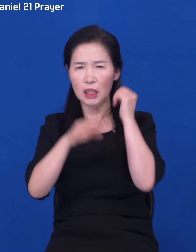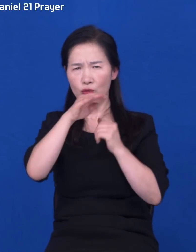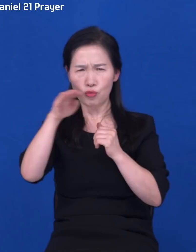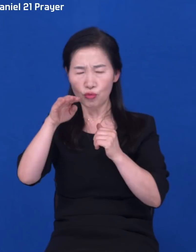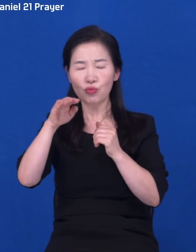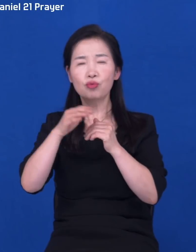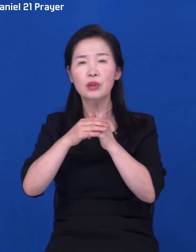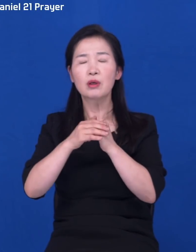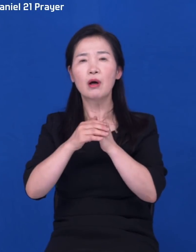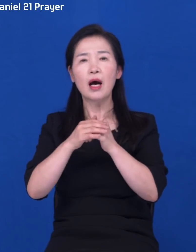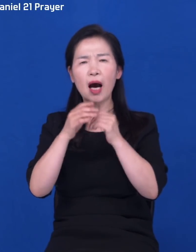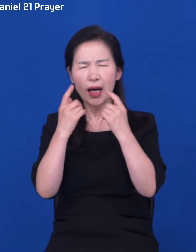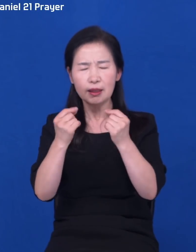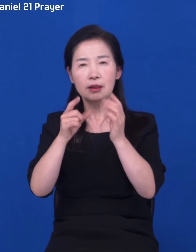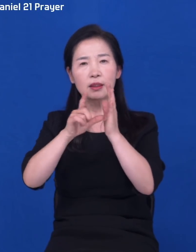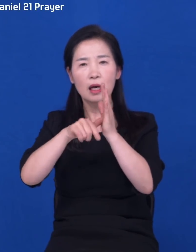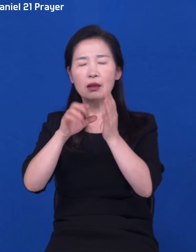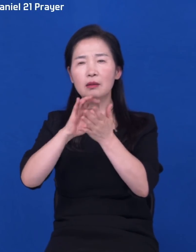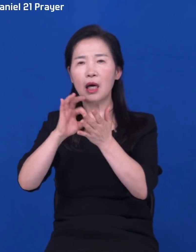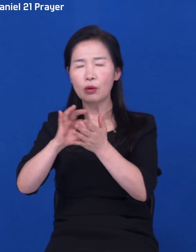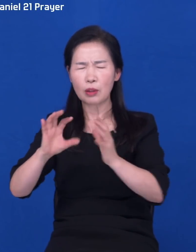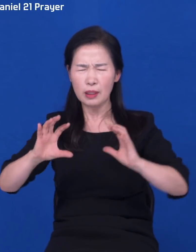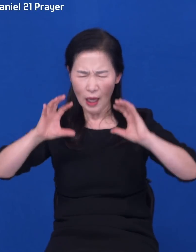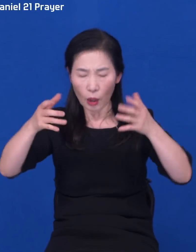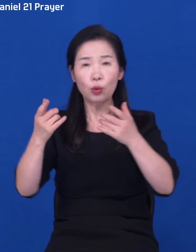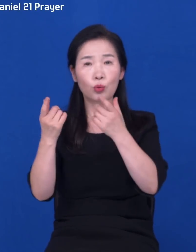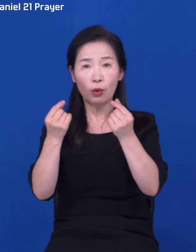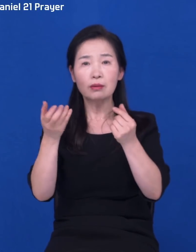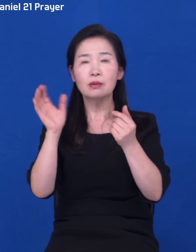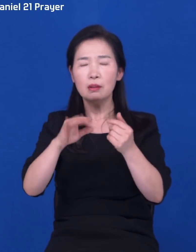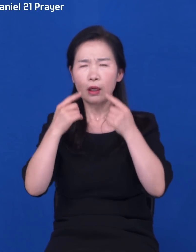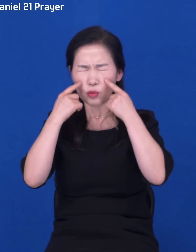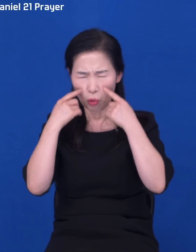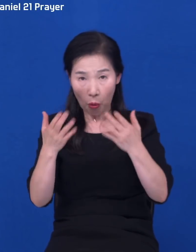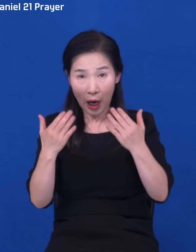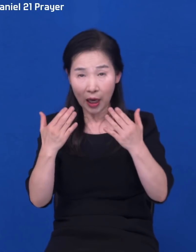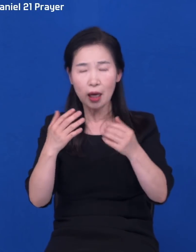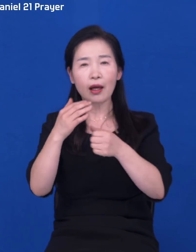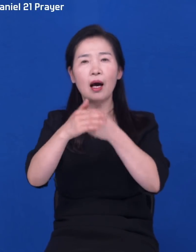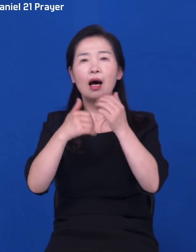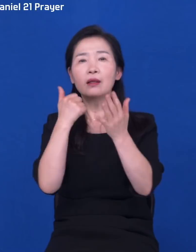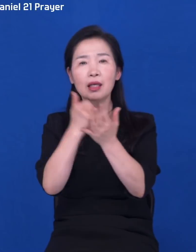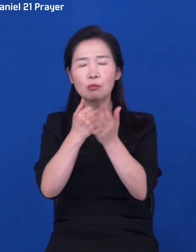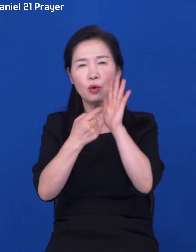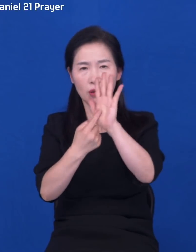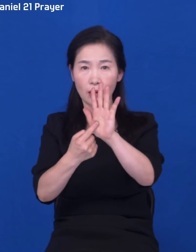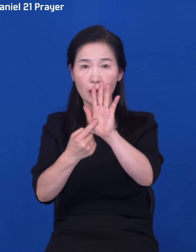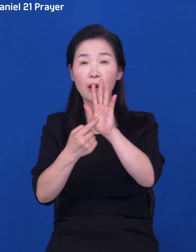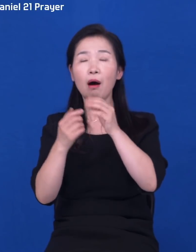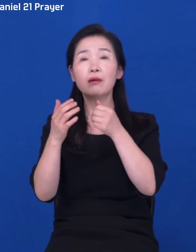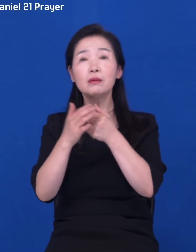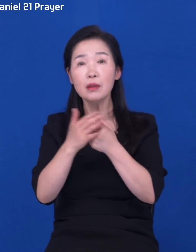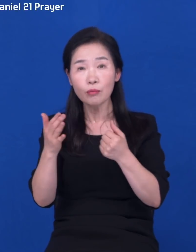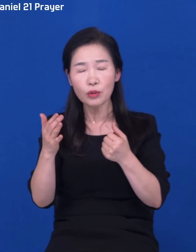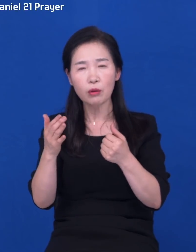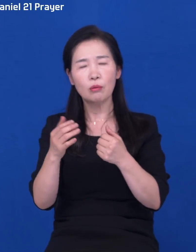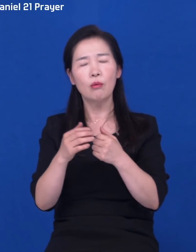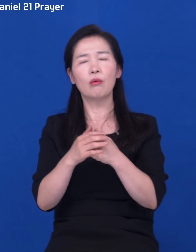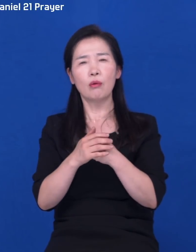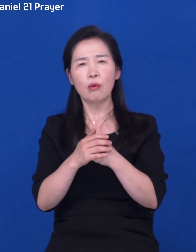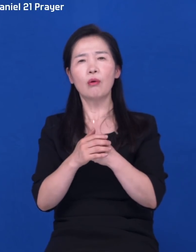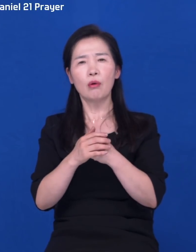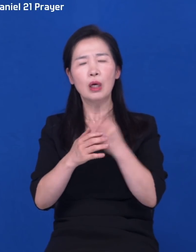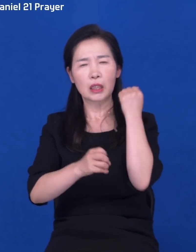시간을 쓰고 있는데 얼마나 정확하게 하나님이라고 그 시절에 보여졌으면 이게 어떻게 모든 지구촌의 기준이